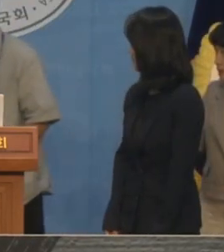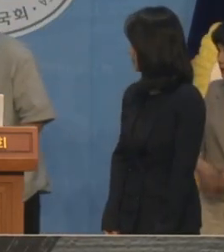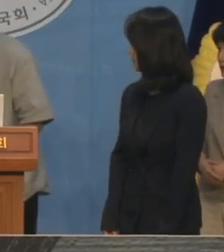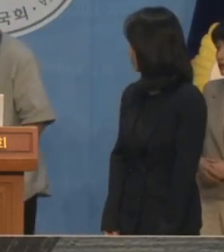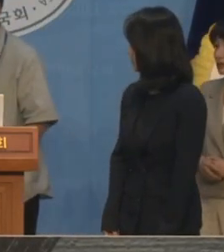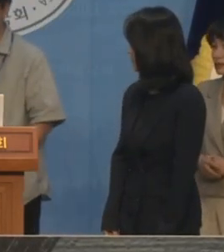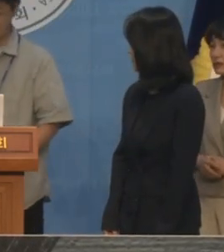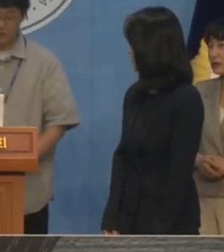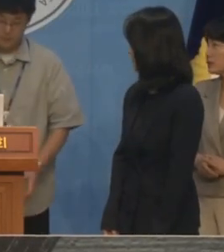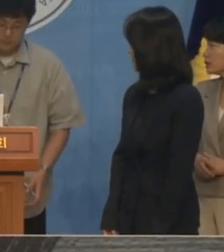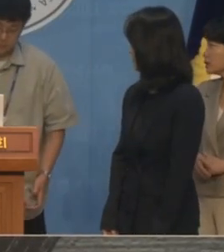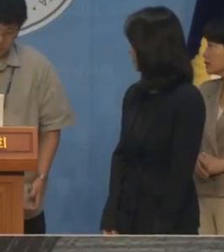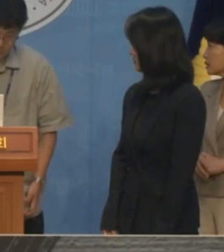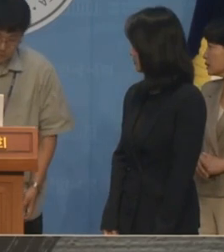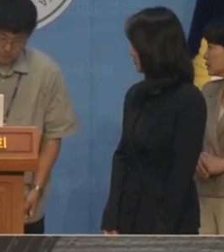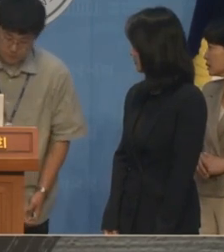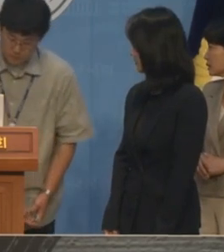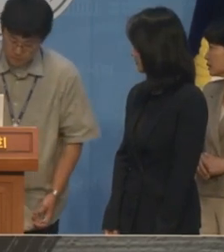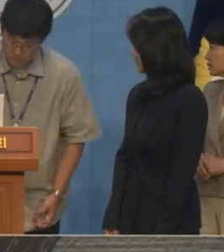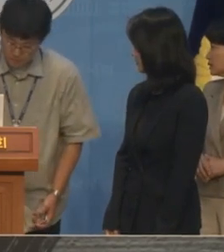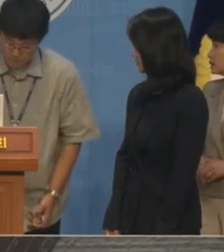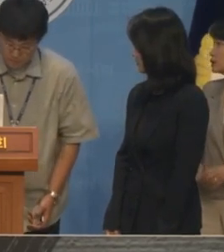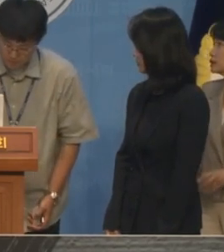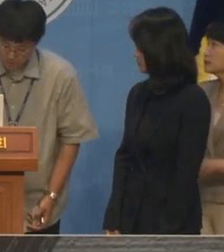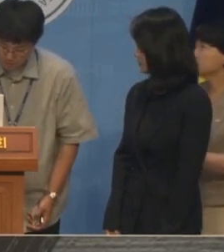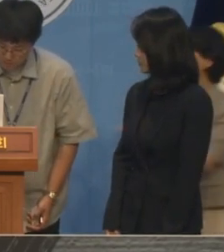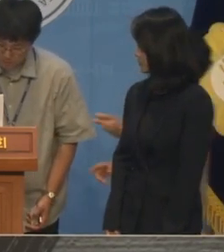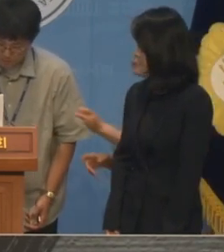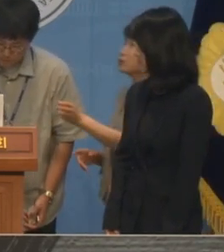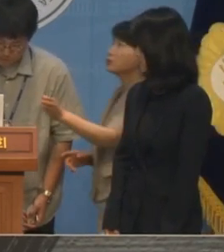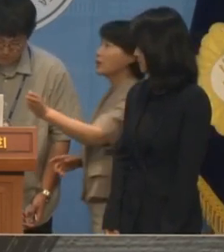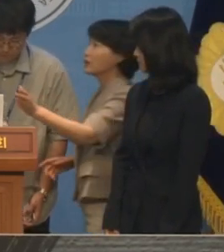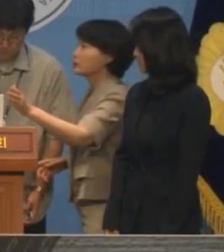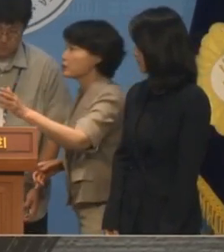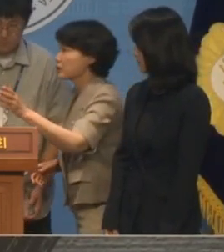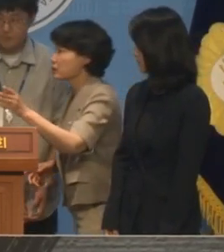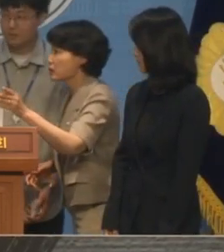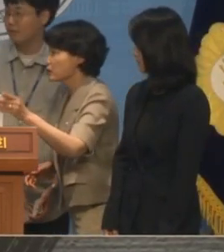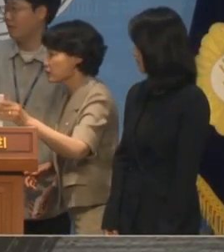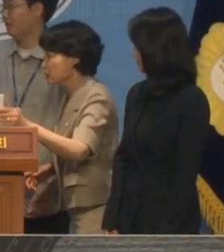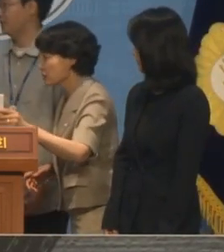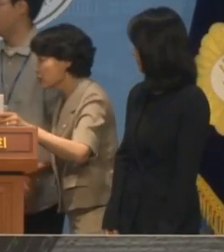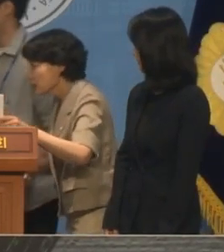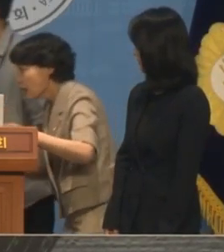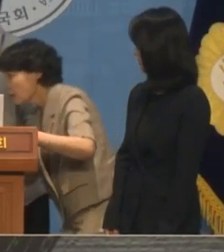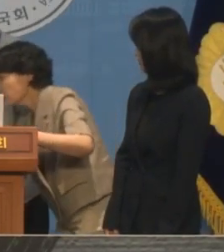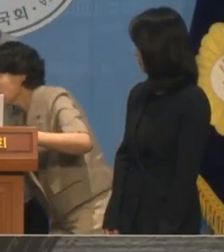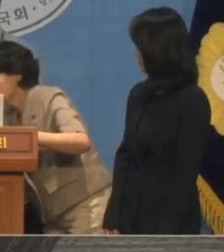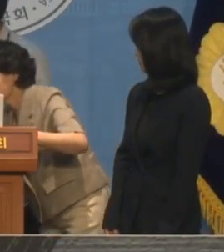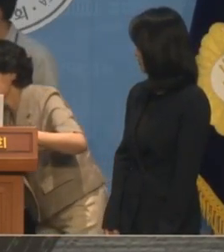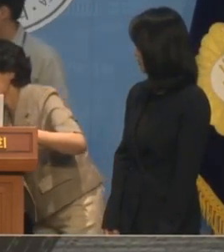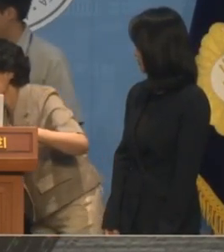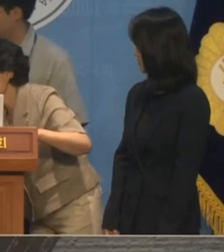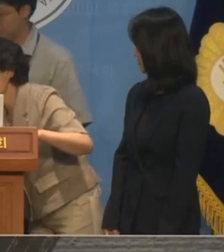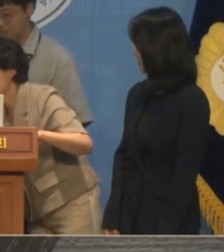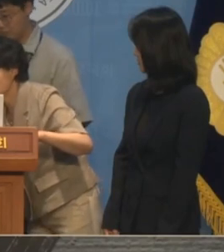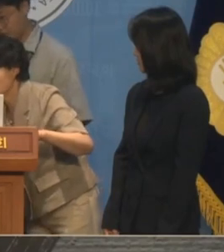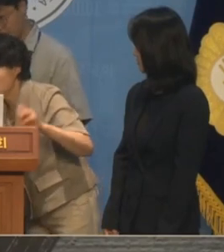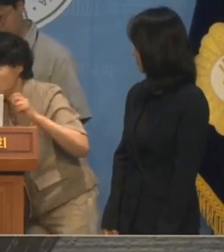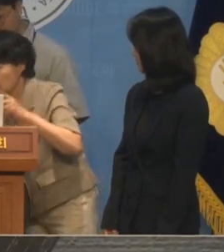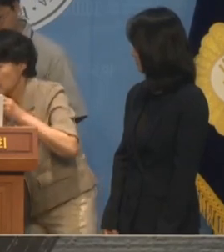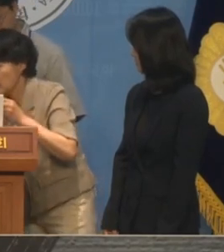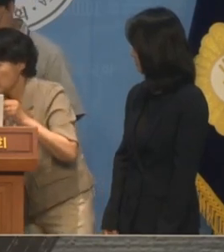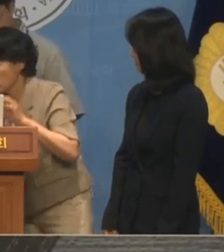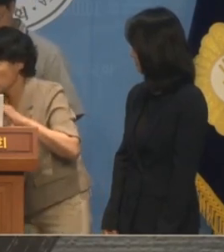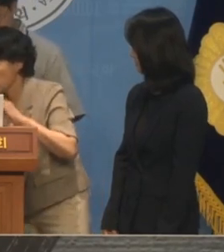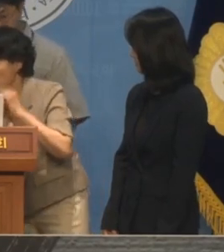요거 요거 올려둔 거랑 그거 그대로 놓고 사이를 보시라고 하시면 될 것 같아요. 화면 열어놨어요? 열어놓고 내리면